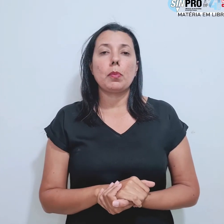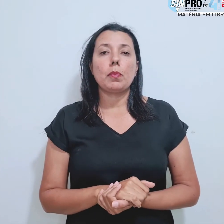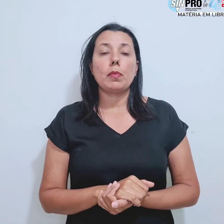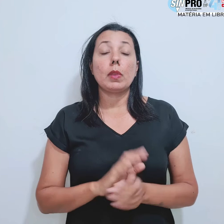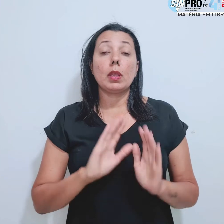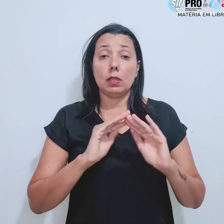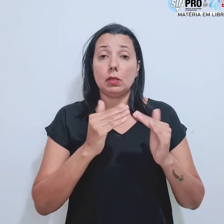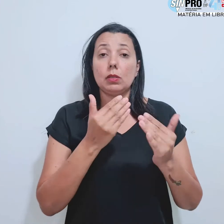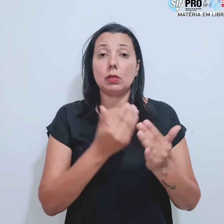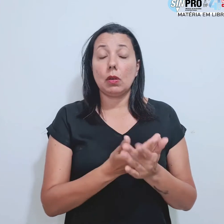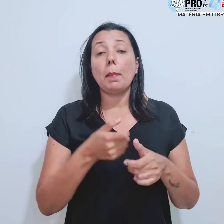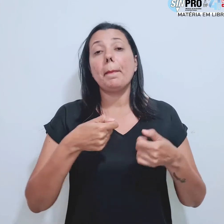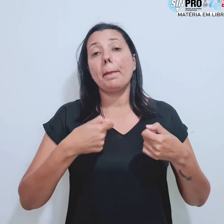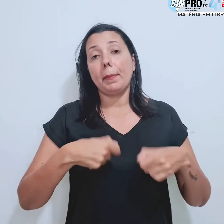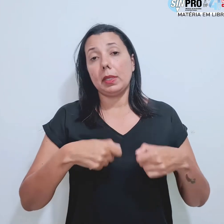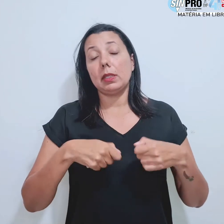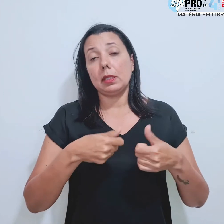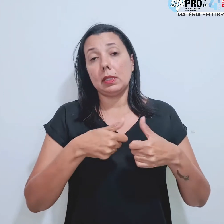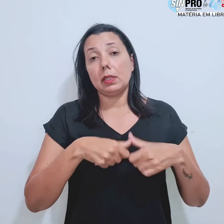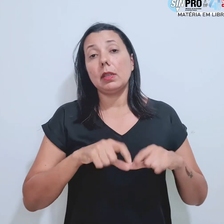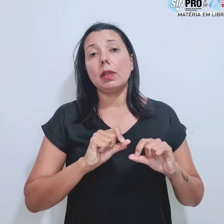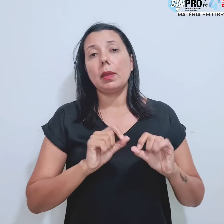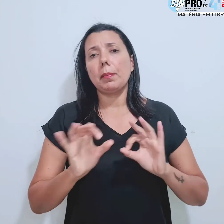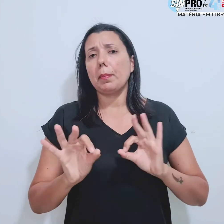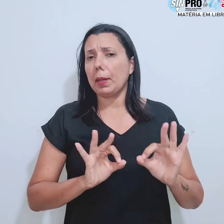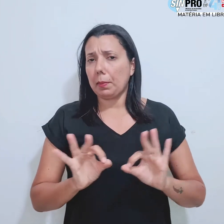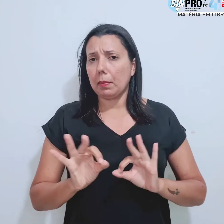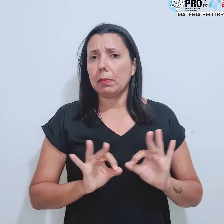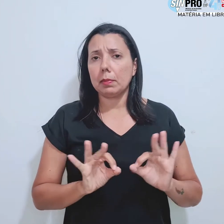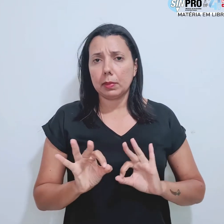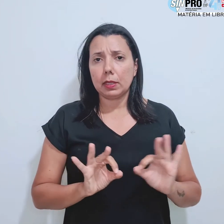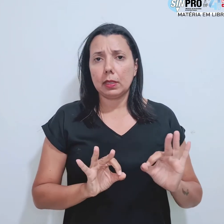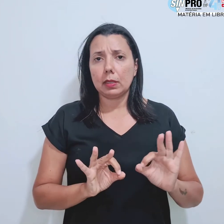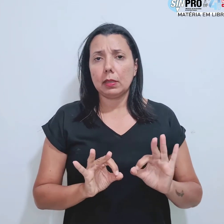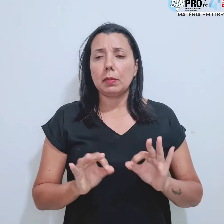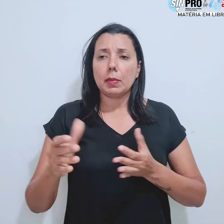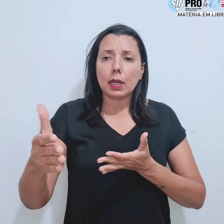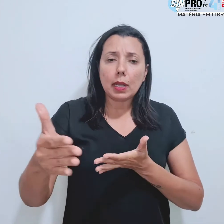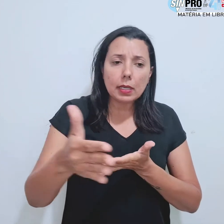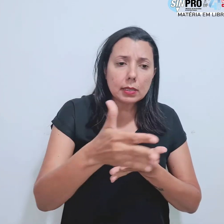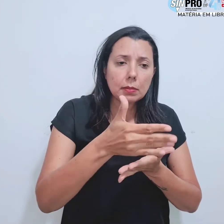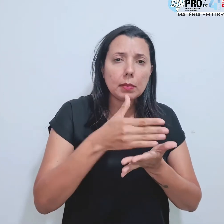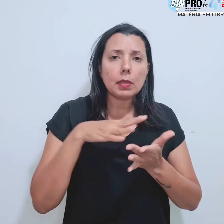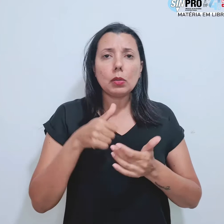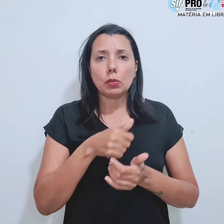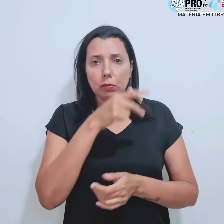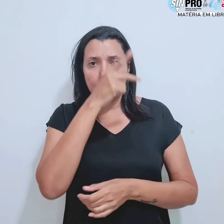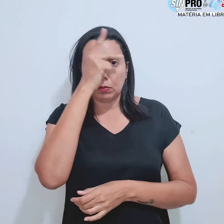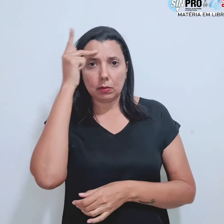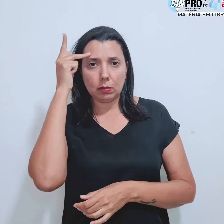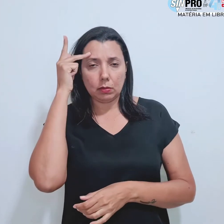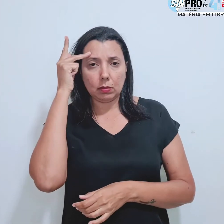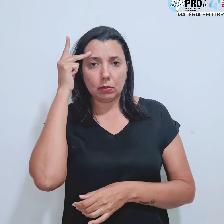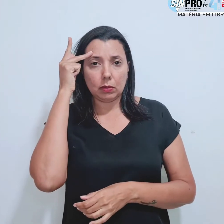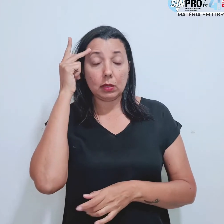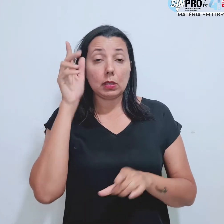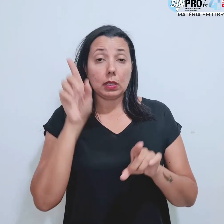As escolas precisam estar preparadas para receber todas as pessoas,